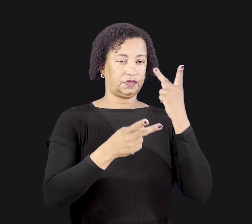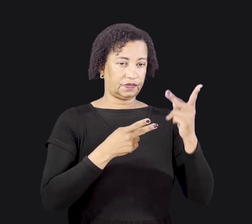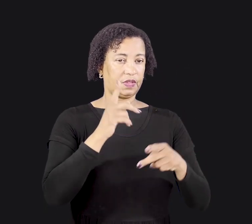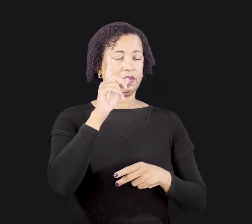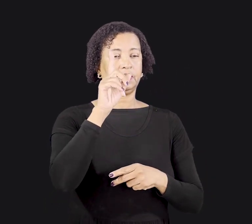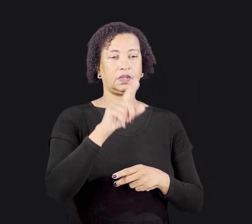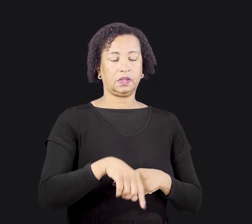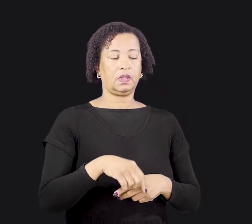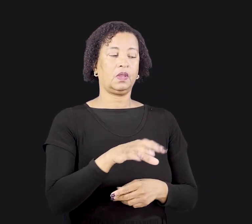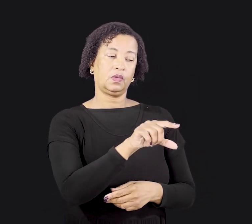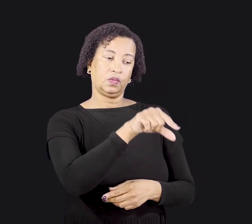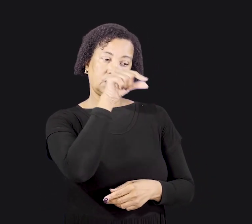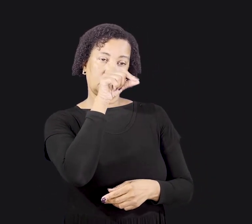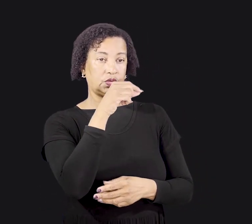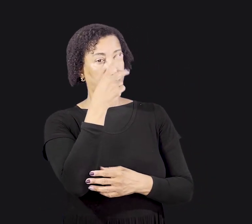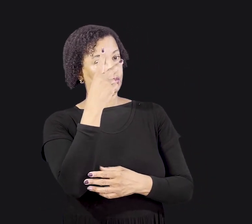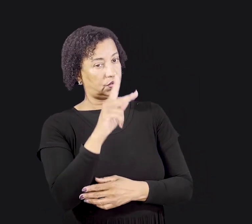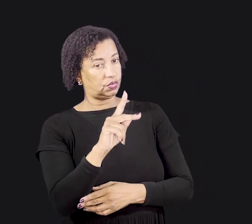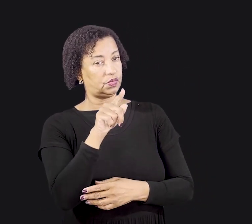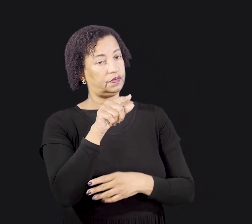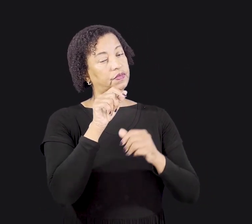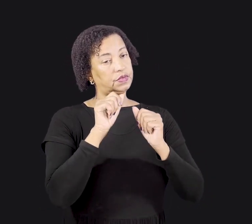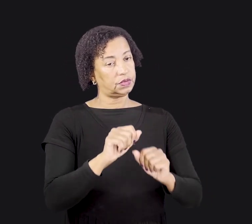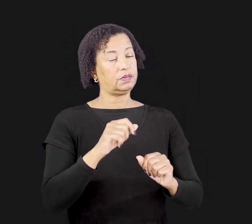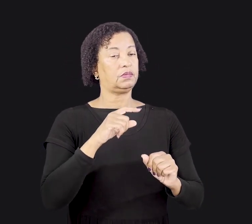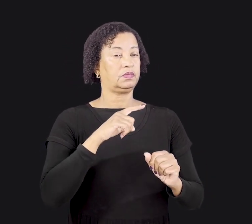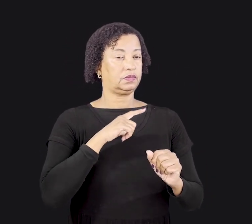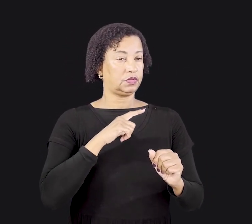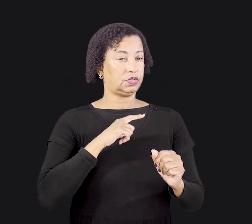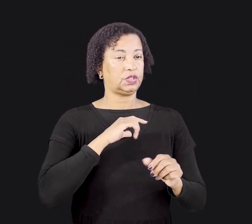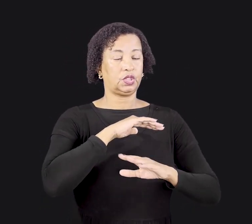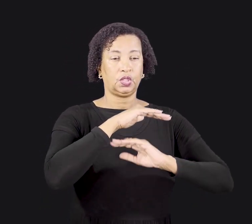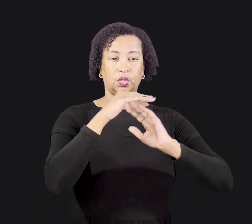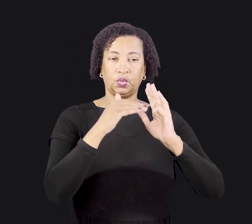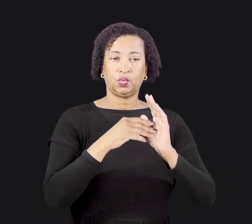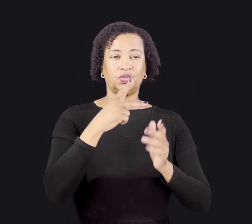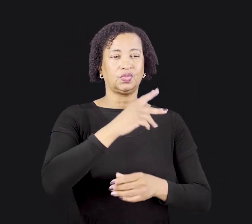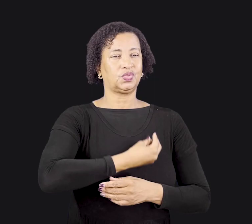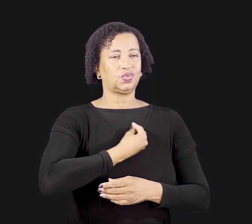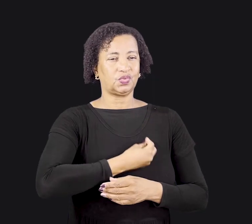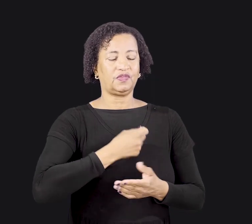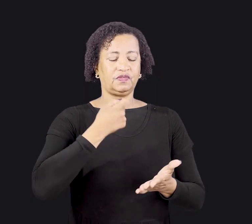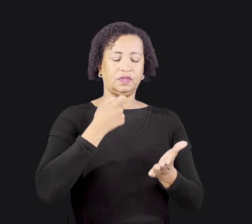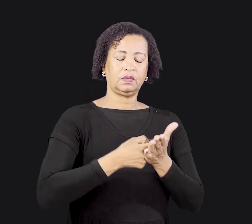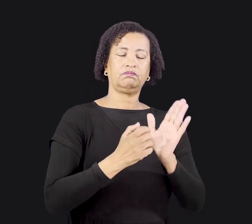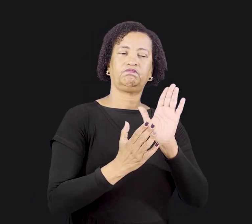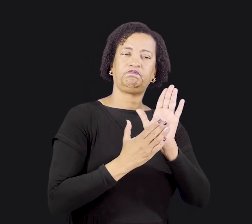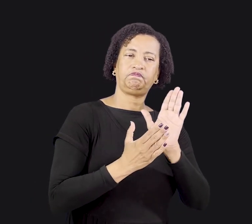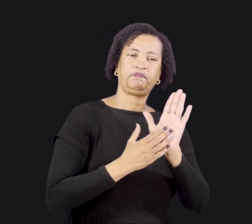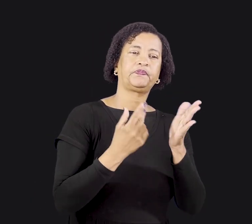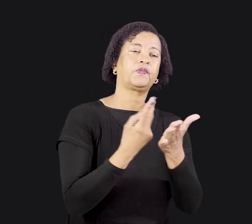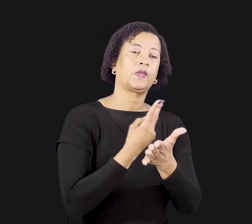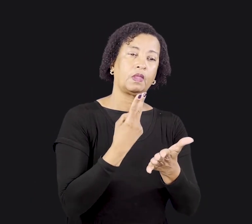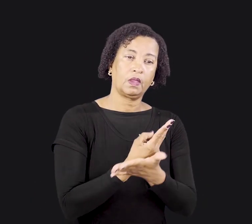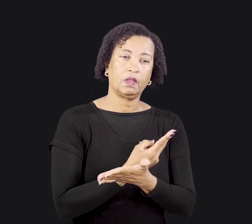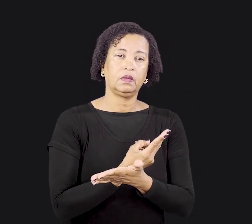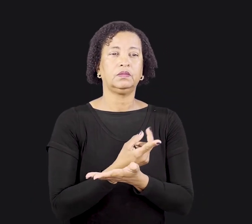das suas opções. Você pode deliberadamente colocar toda a sua vida num propósito errado. Esse é o